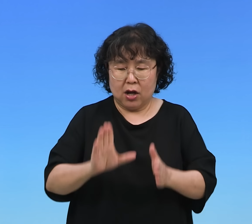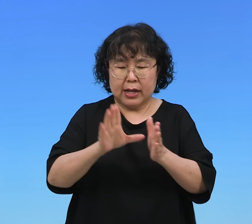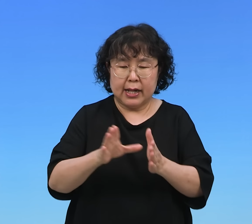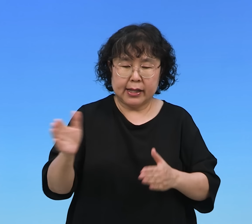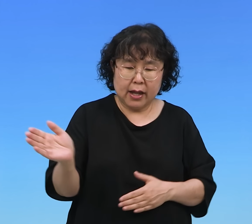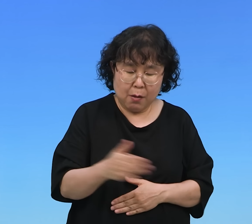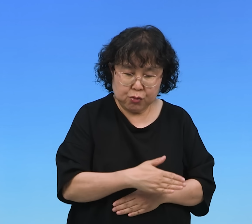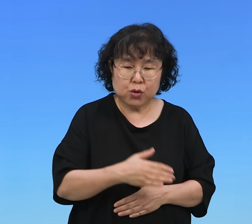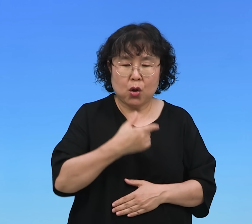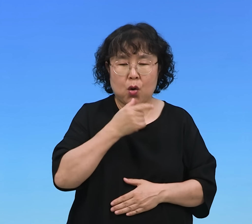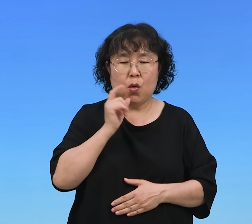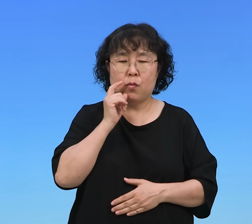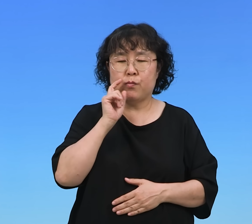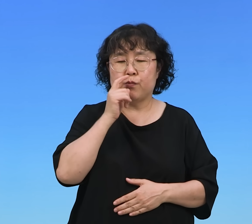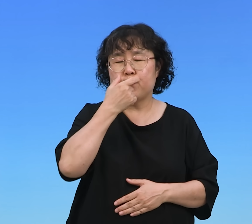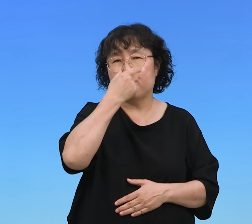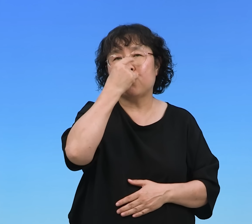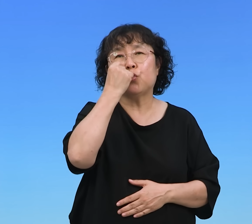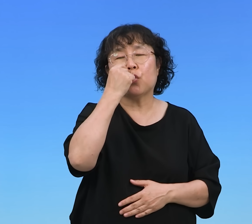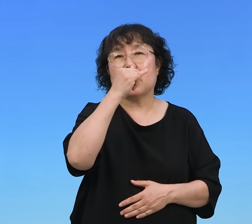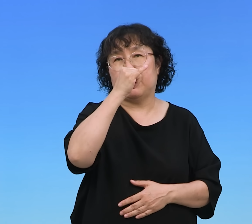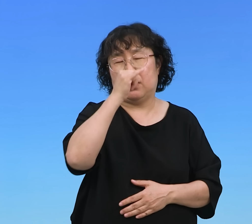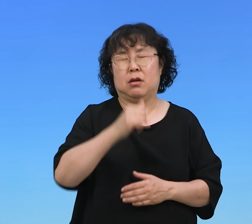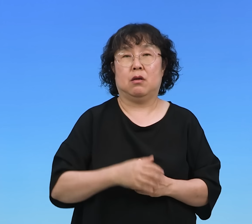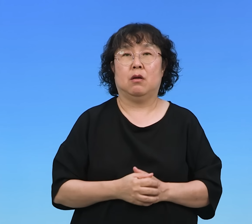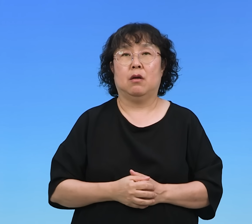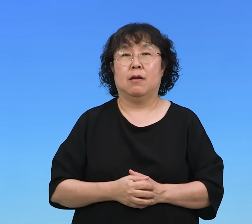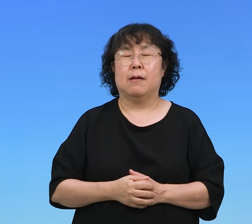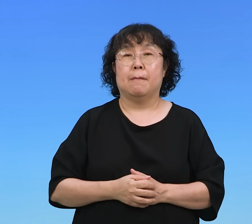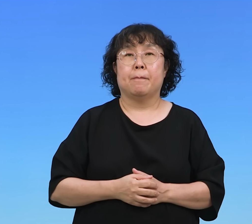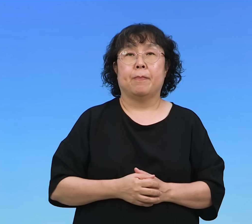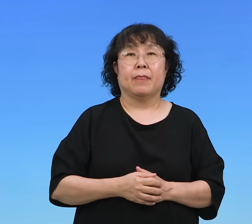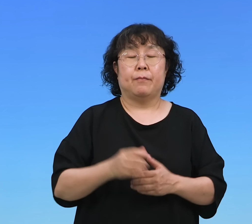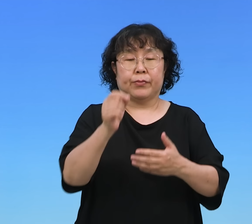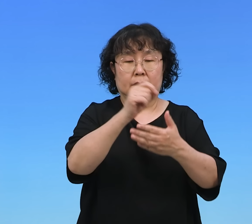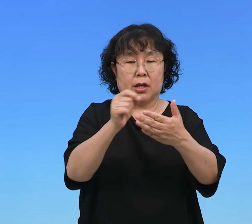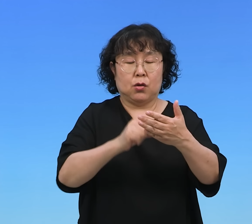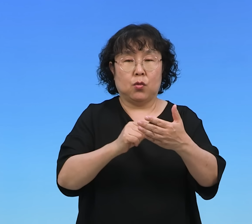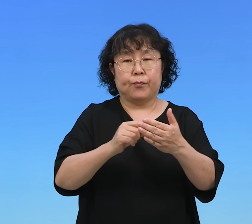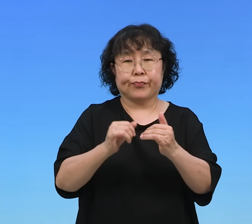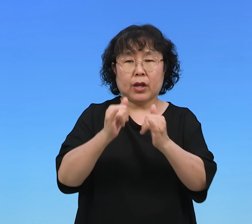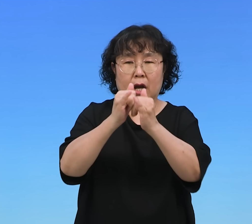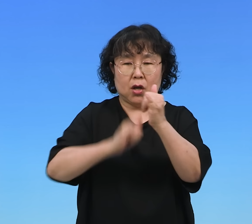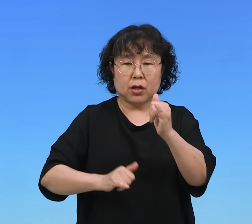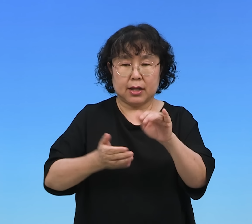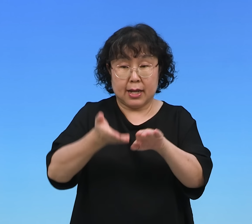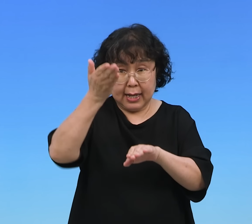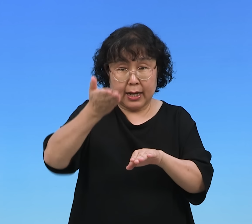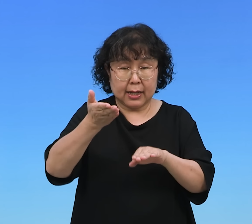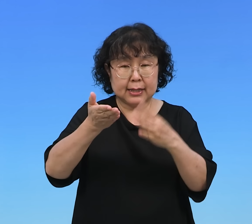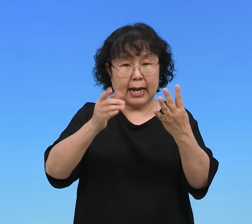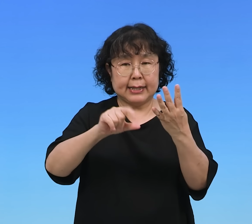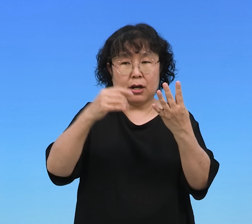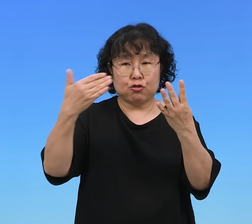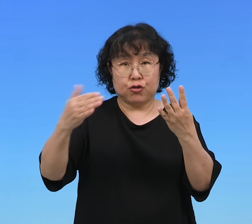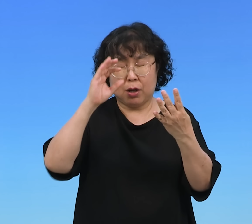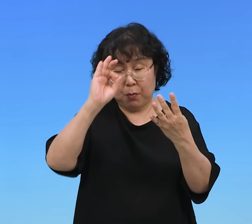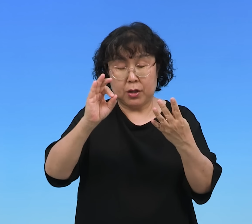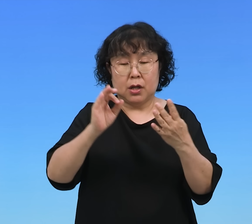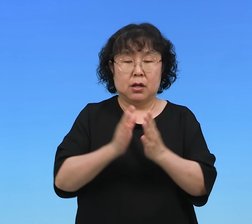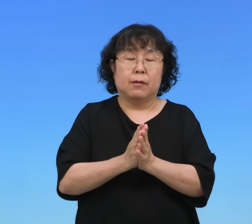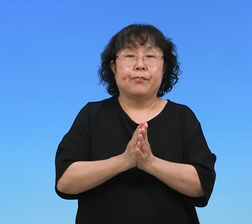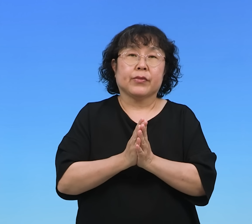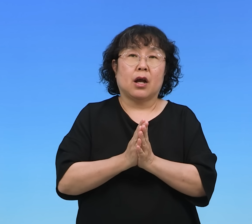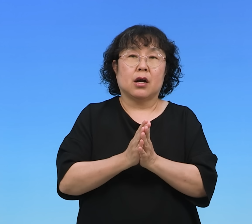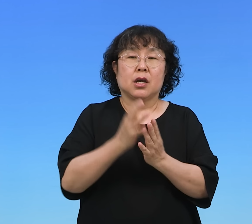결핍을 가지고 태어난 사람이에요. 그에 대한 기록이 이렇습니다. 역대상 4장 9절 야베스는 그의 형제보다